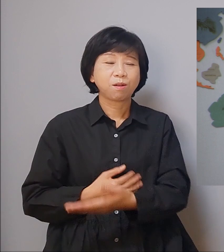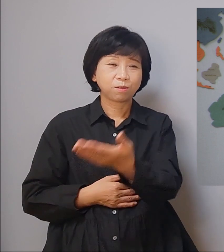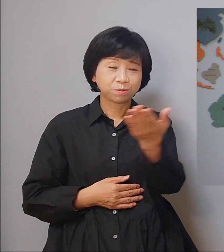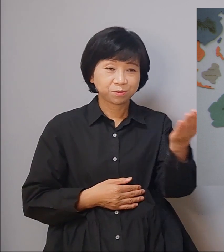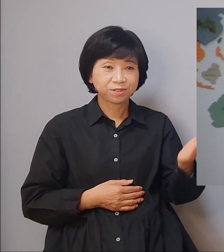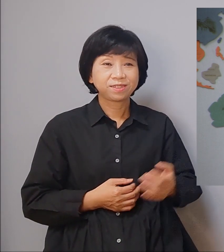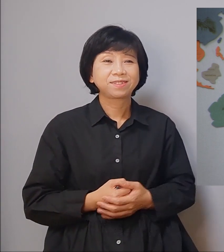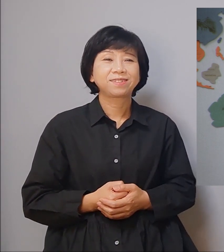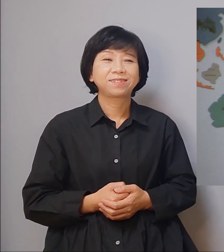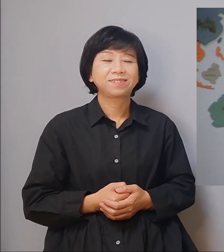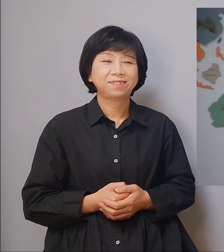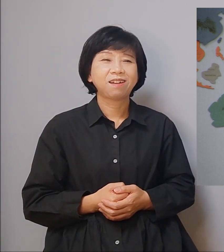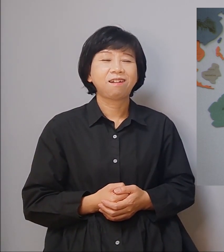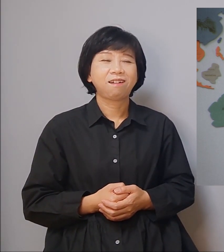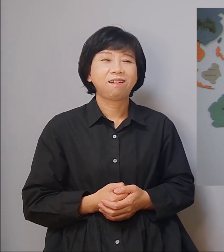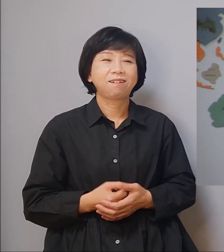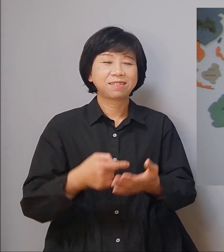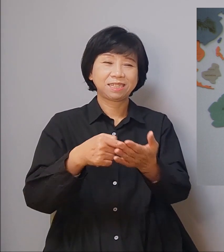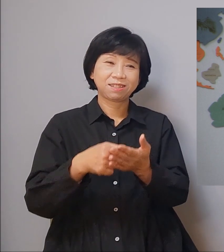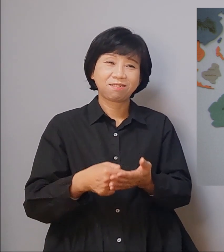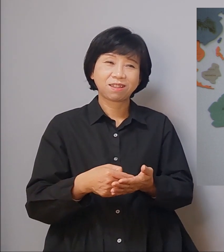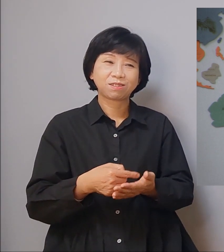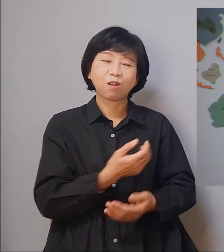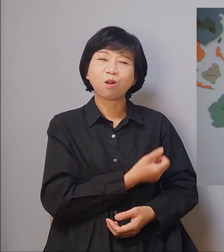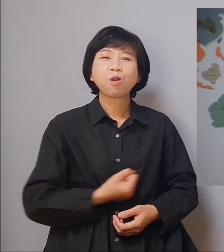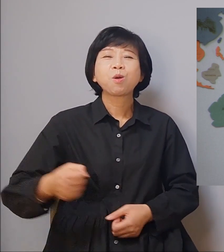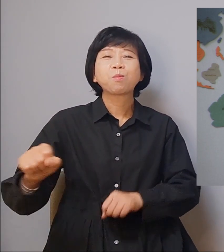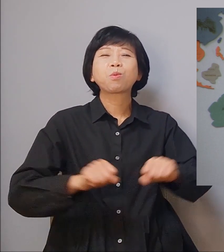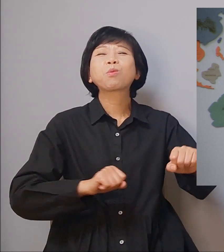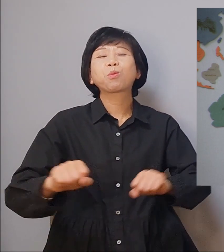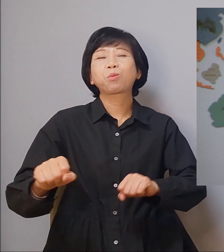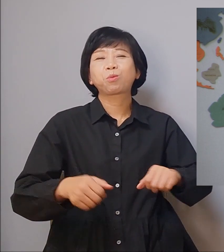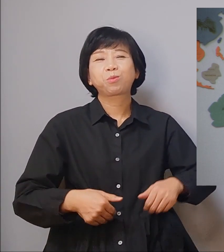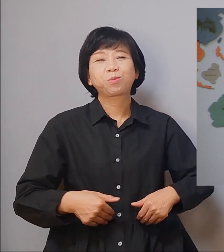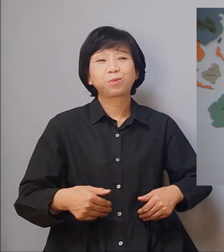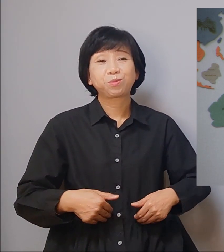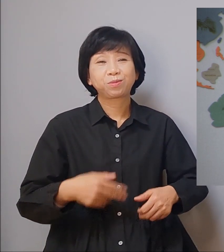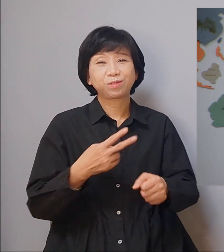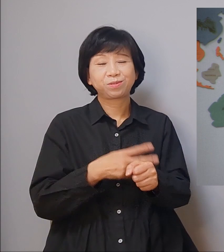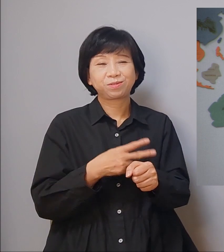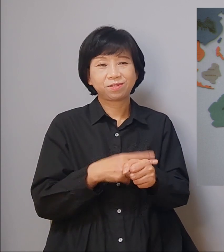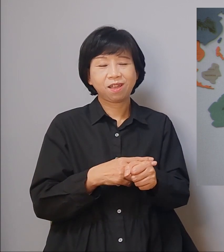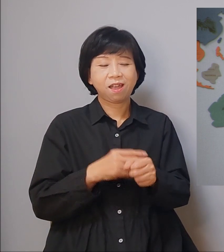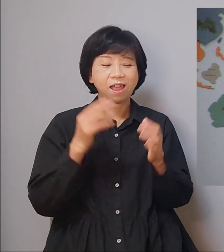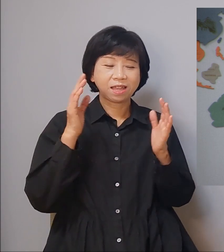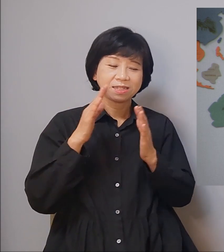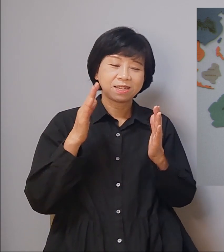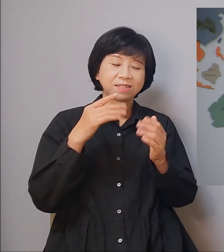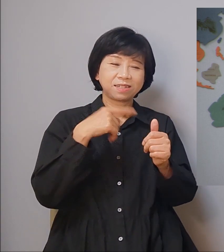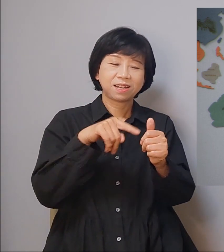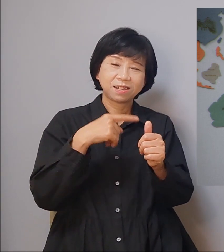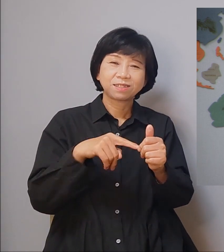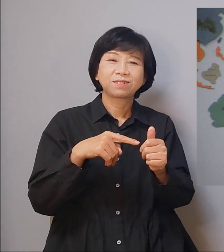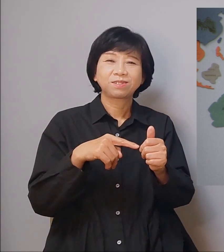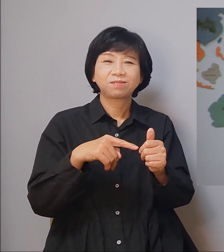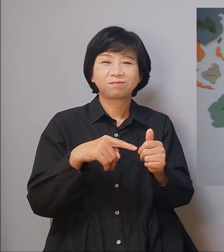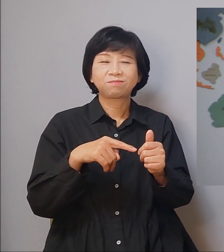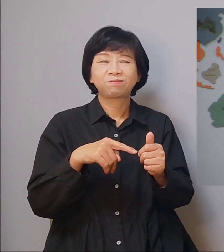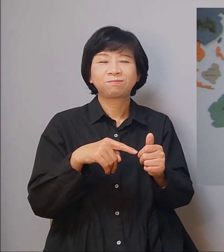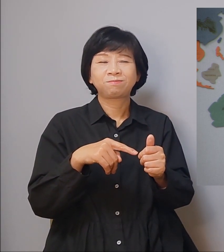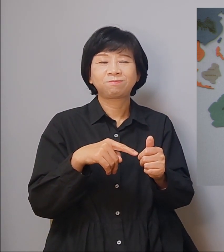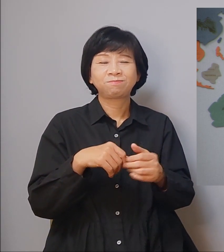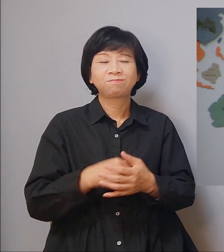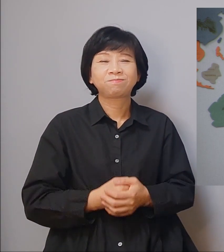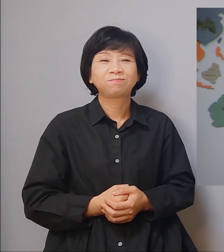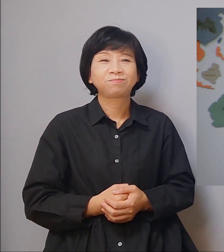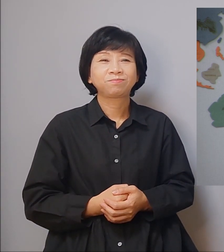선생님들을 좀 하시면 좋을 것 같아요. 우리 선생님들로 좀 섬기셔서 또 애들을 좀 잘 가르쳐 주시면 네, 좋을 것 같습니다.